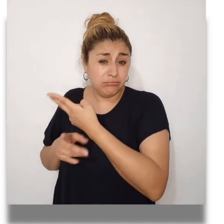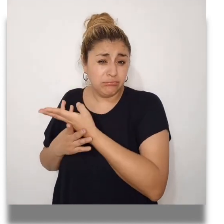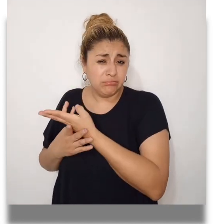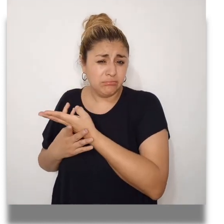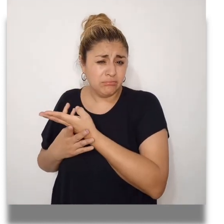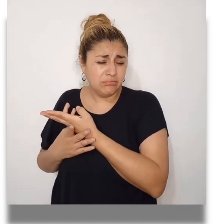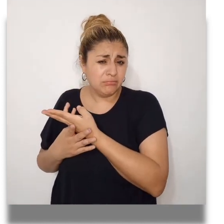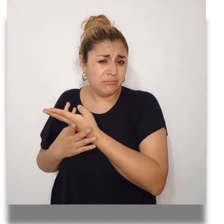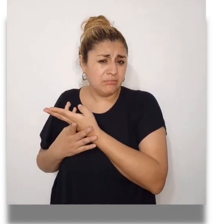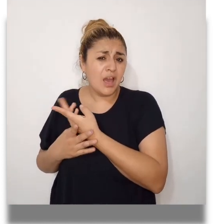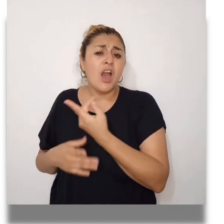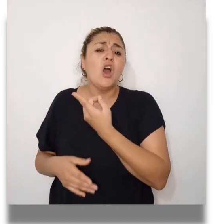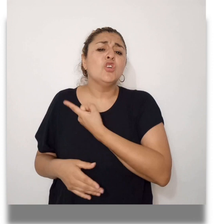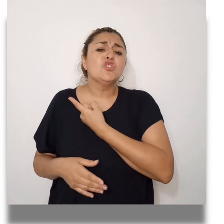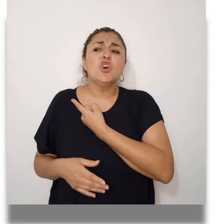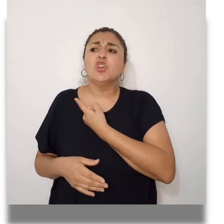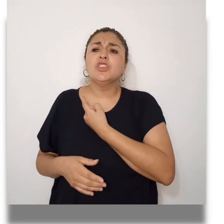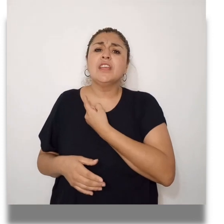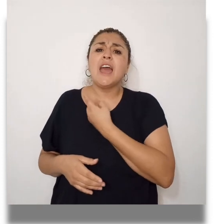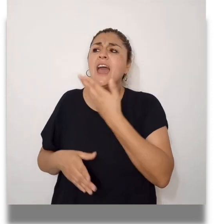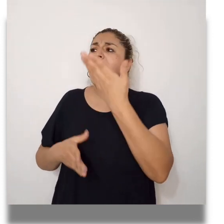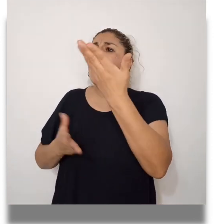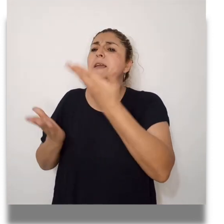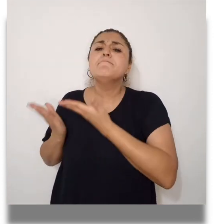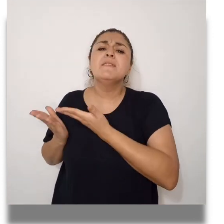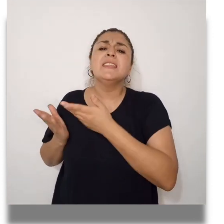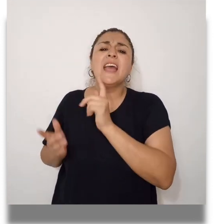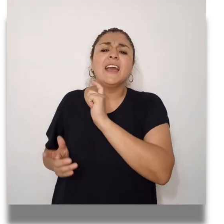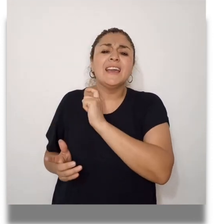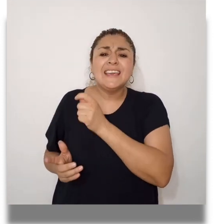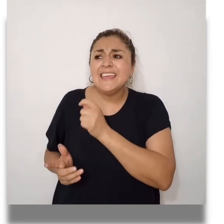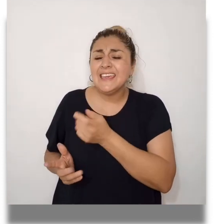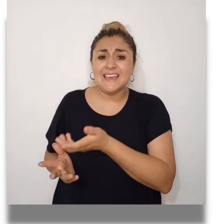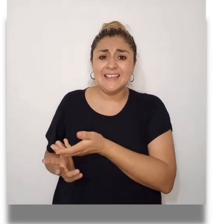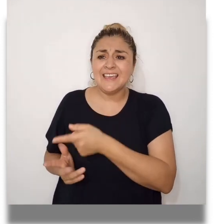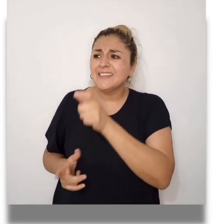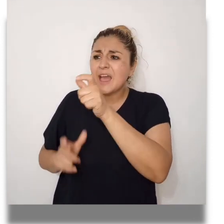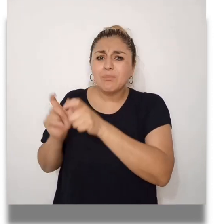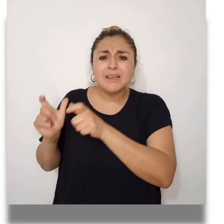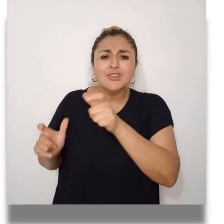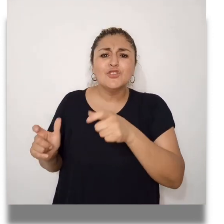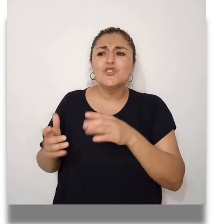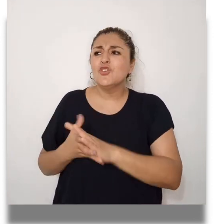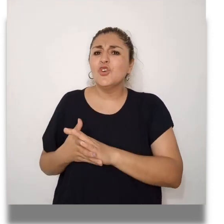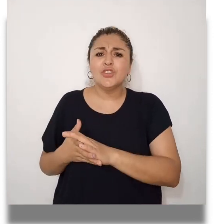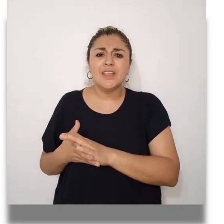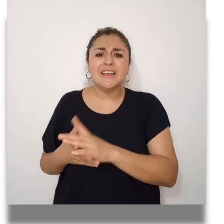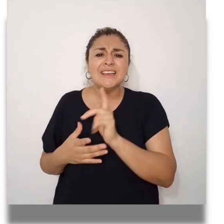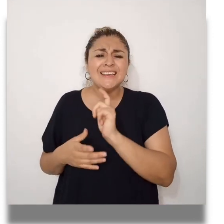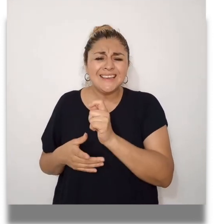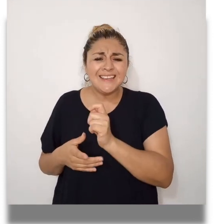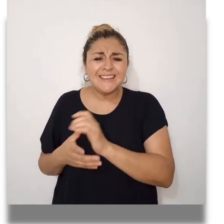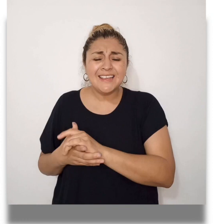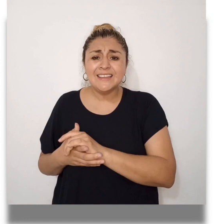morts. Están en el valle de la muerte. Est-ce que tu es de ceux qui ont répondu